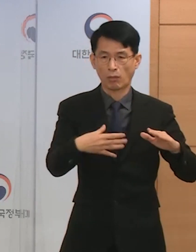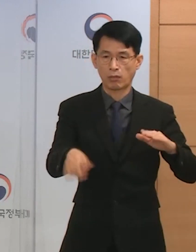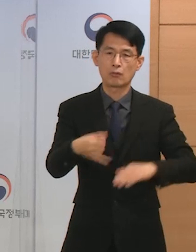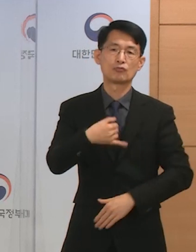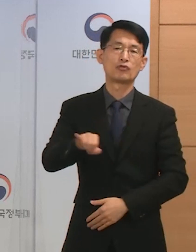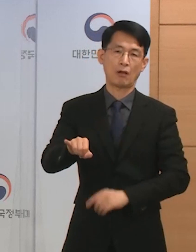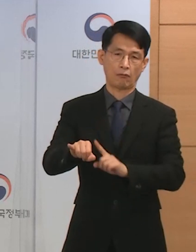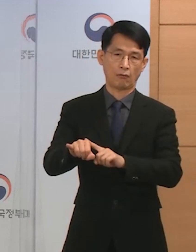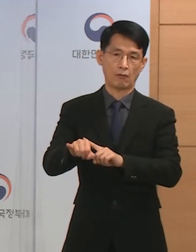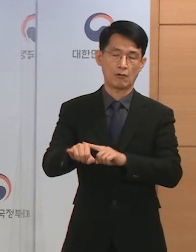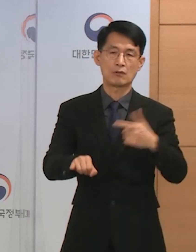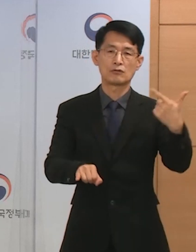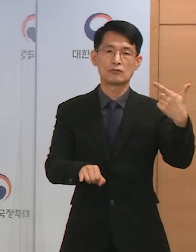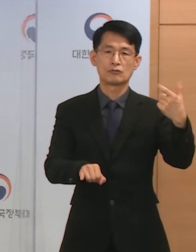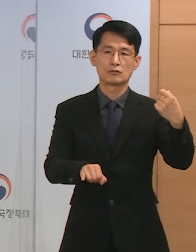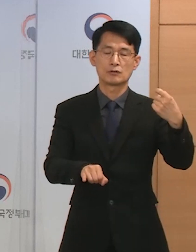부재가